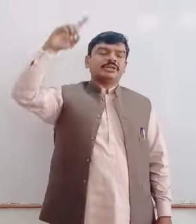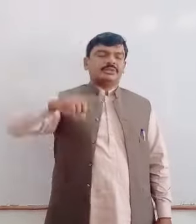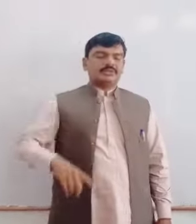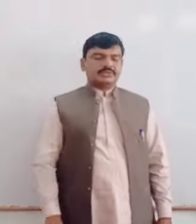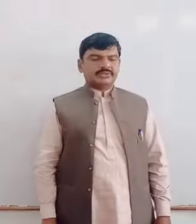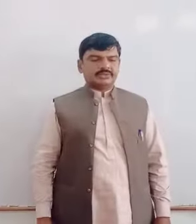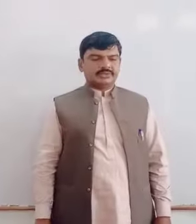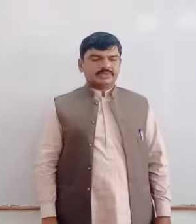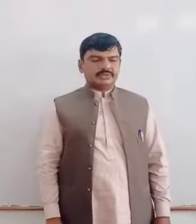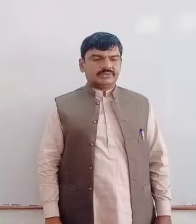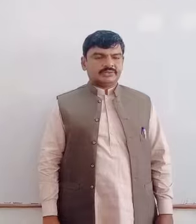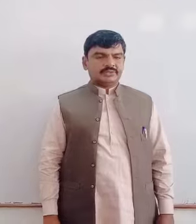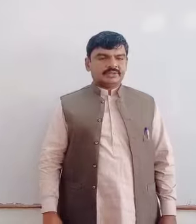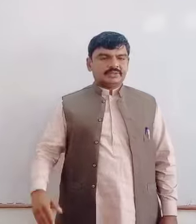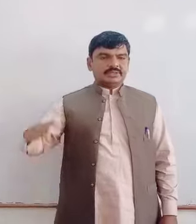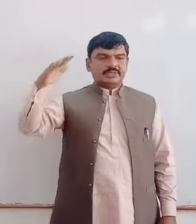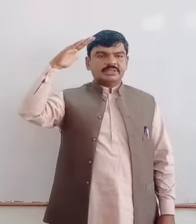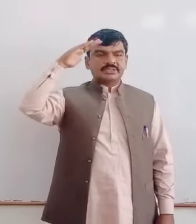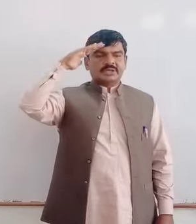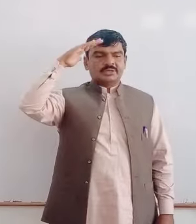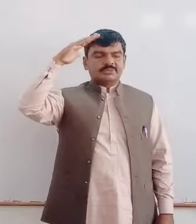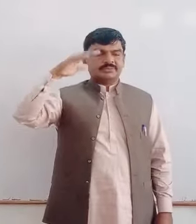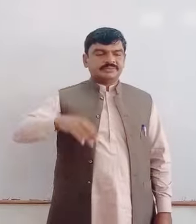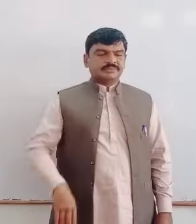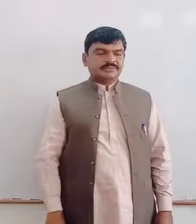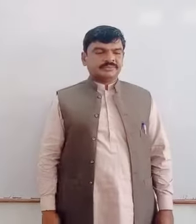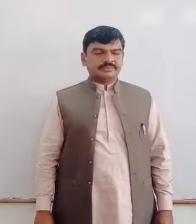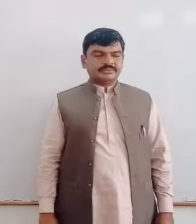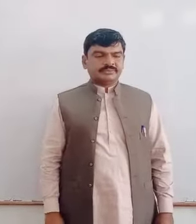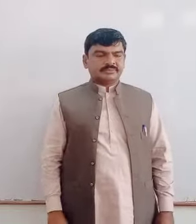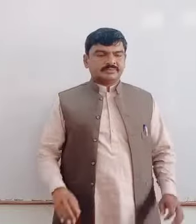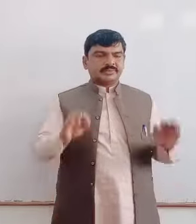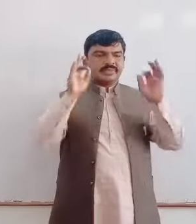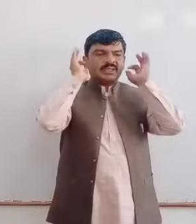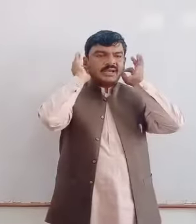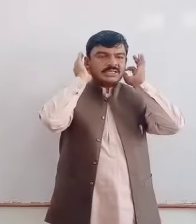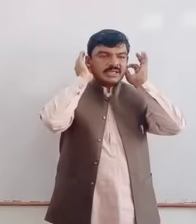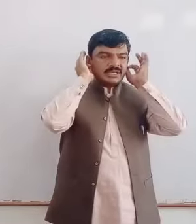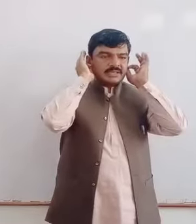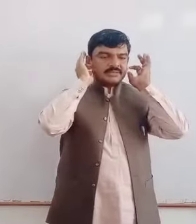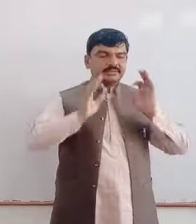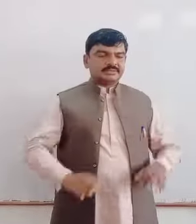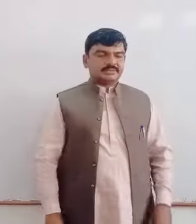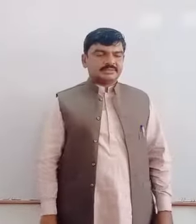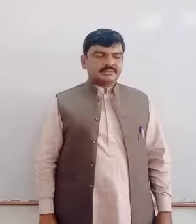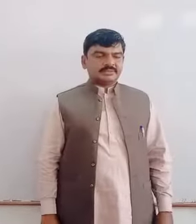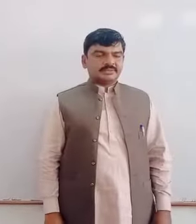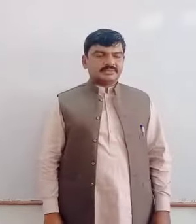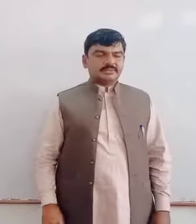शहीद, इस्लाम, इस्लाम, आज़ान, आज़ान, बदर,